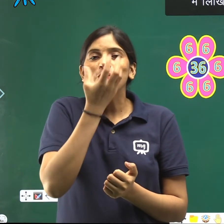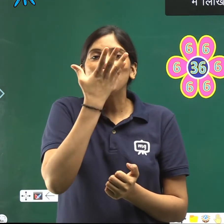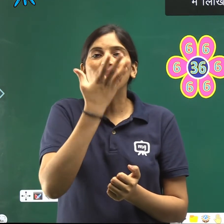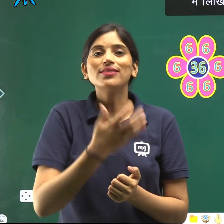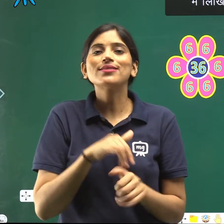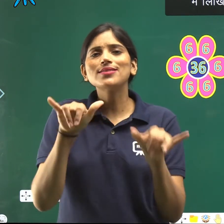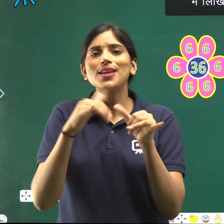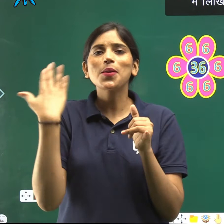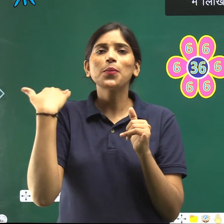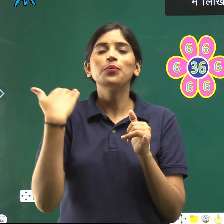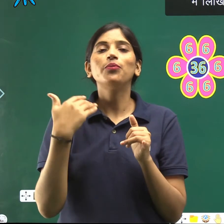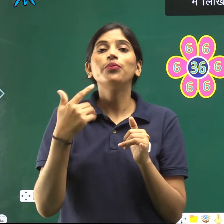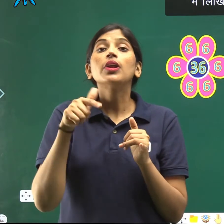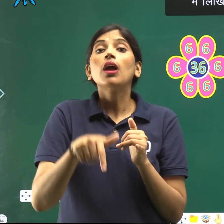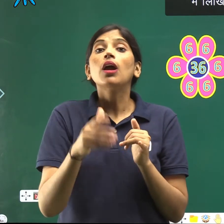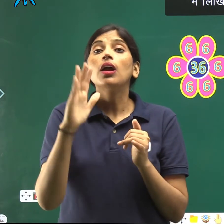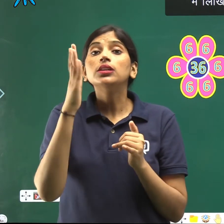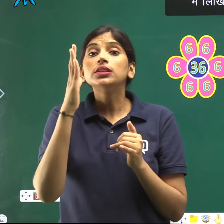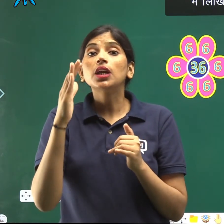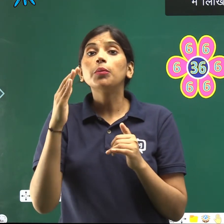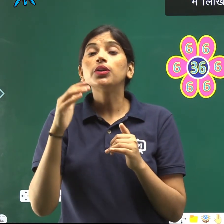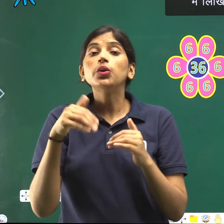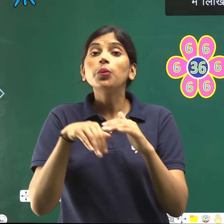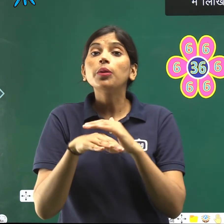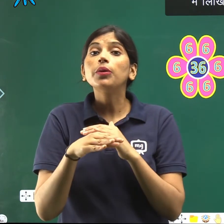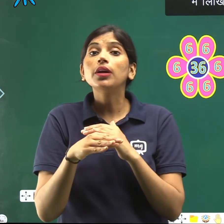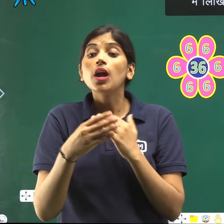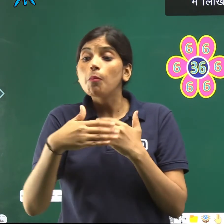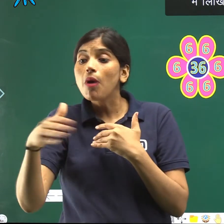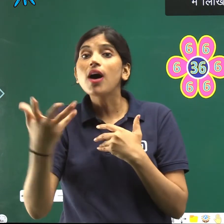फूल। इसकी पत्तियों पे भी बाहर क्या है?